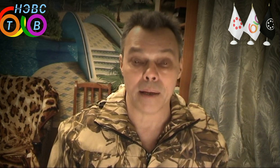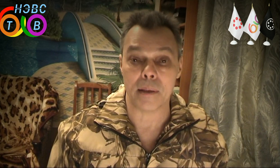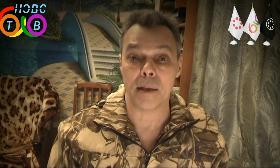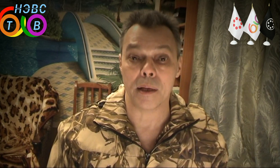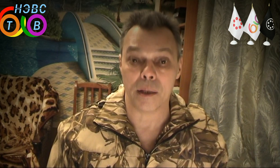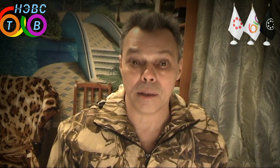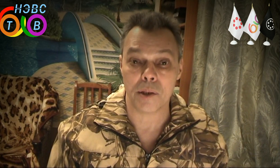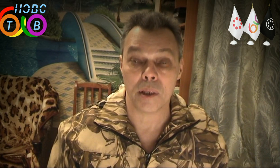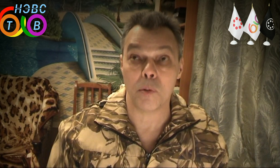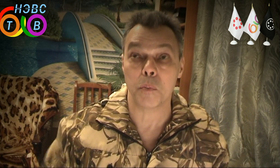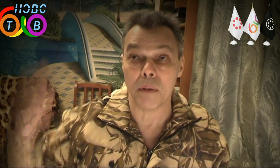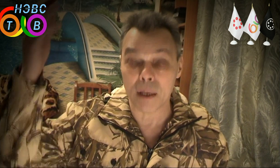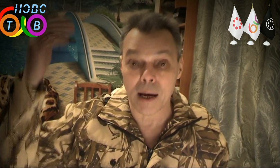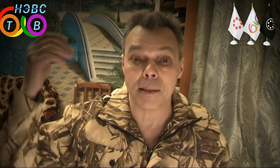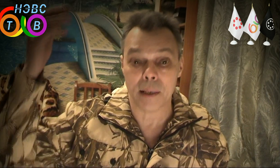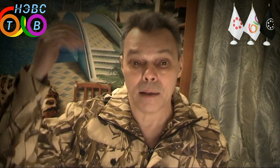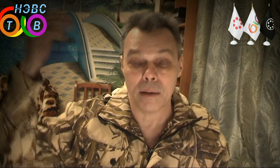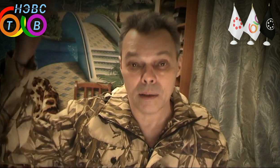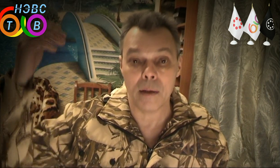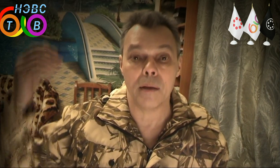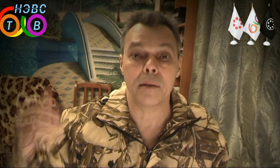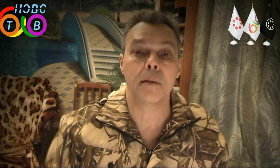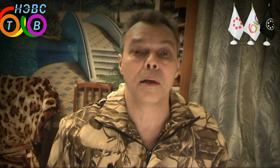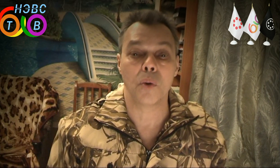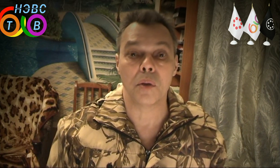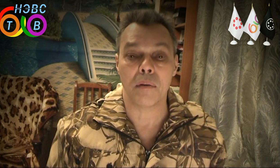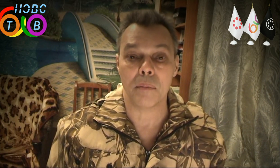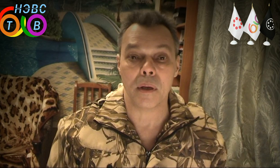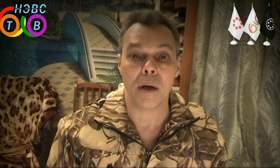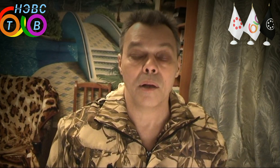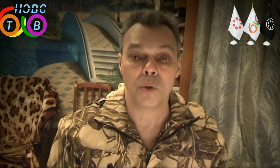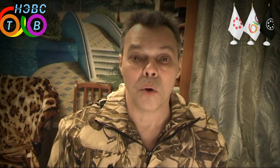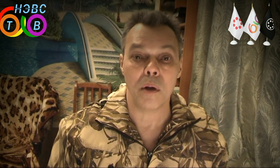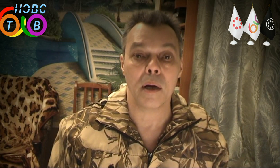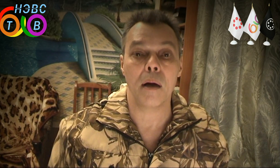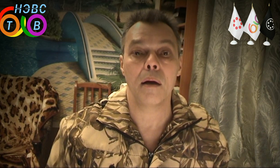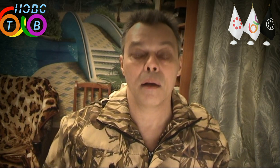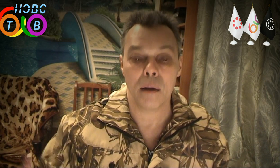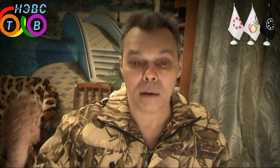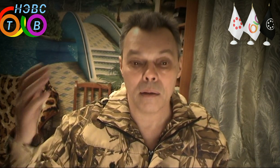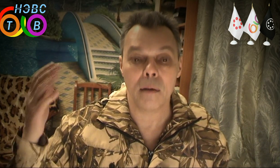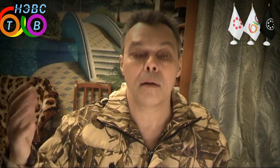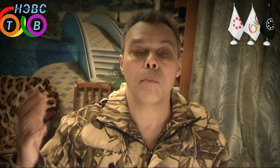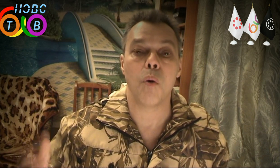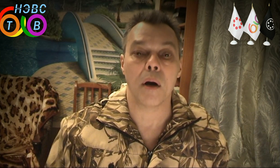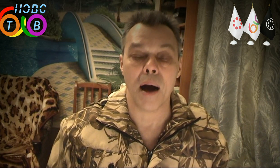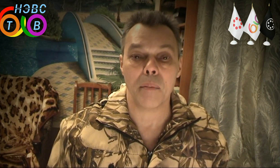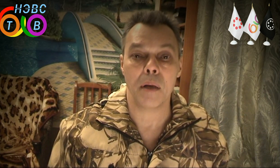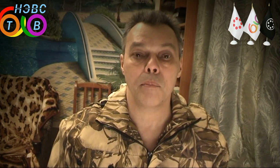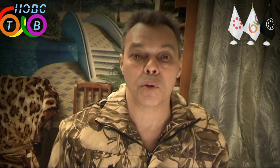обязательно энергетически будут привлекаться из тонкого мира только по карме, по